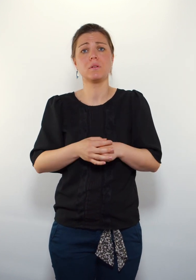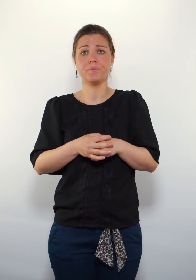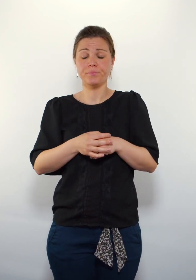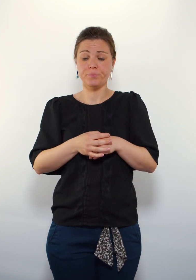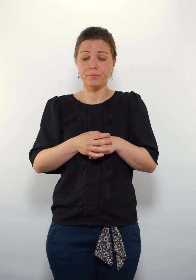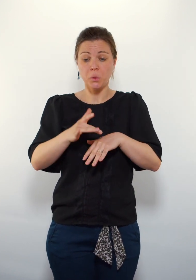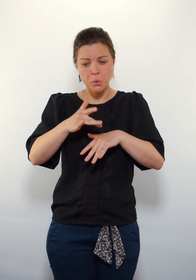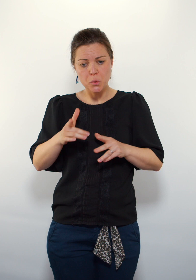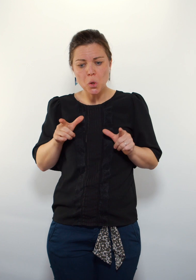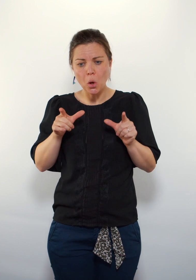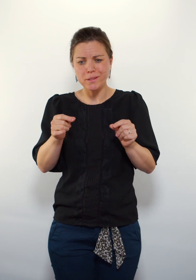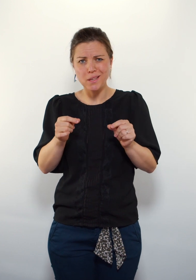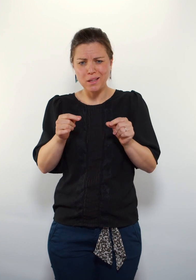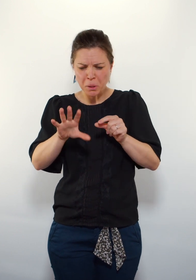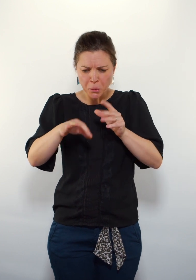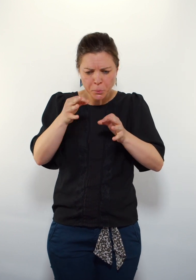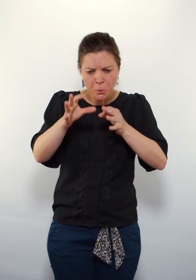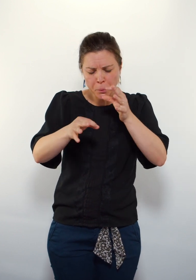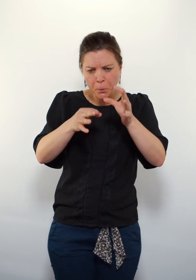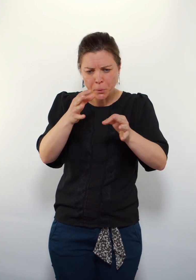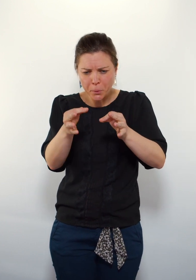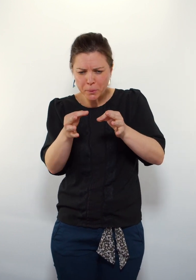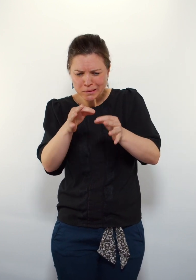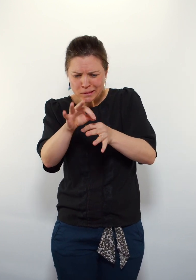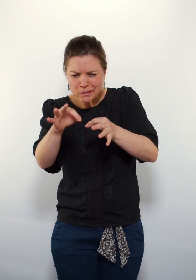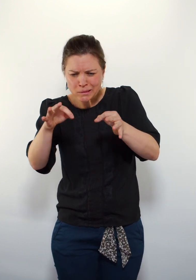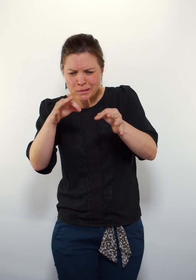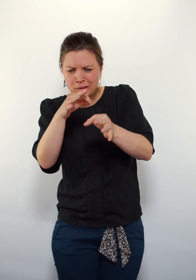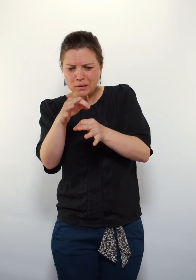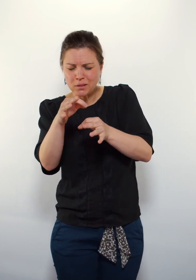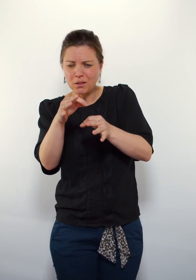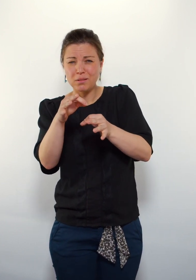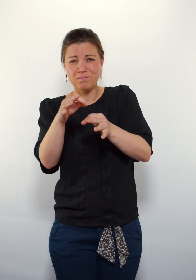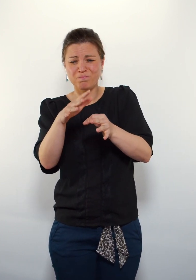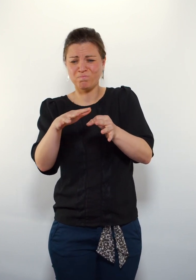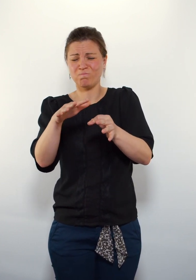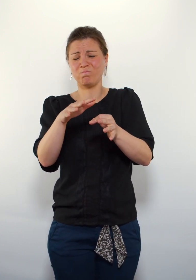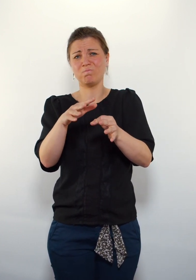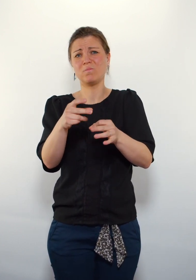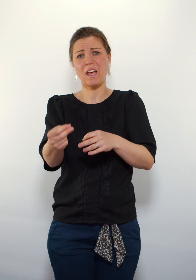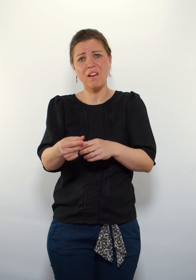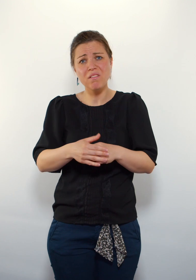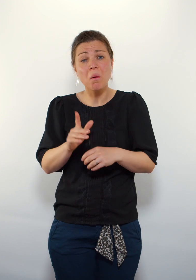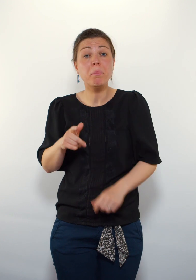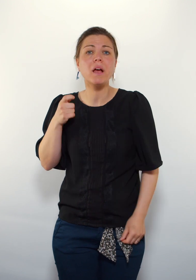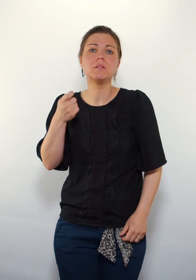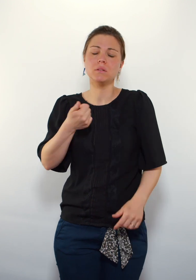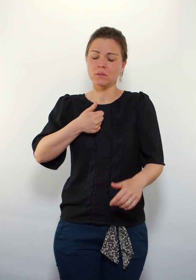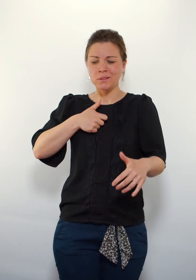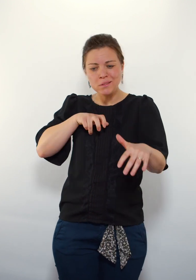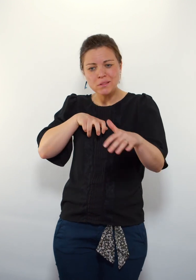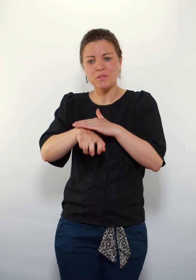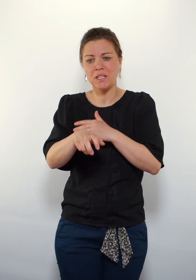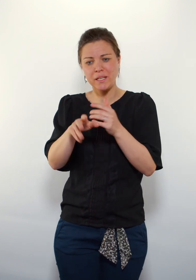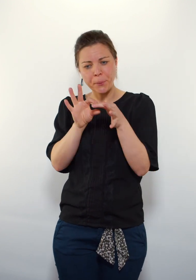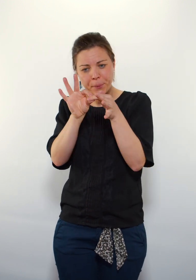Elle a eu un cancer et puis on a retrouvé un corps après derrière des petites traces, des petites taches pas gentilles. Bien évidemment, je me